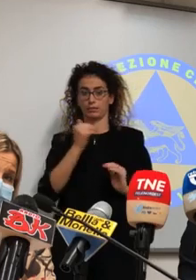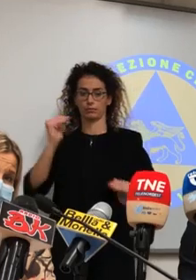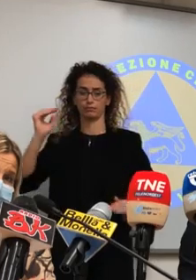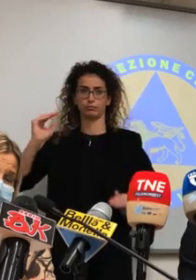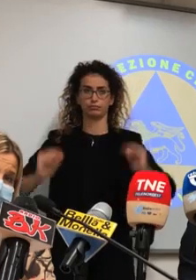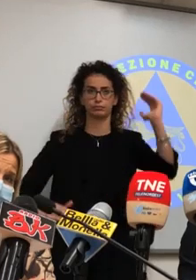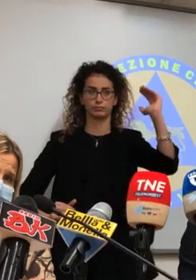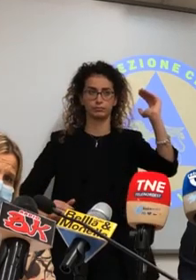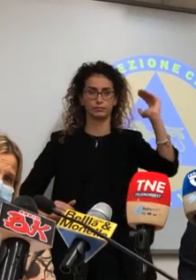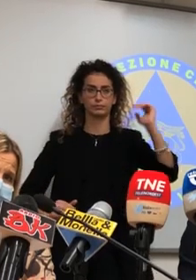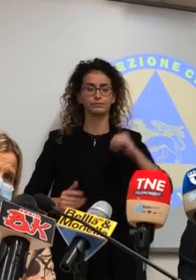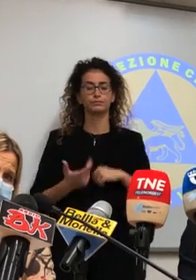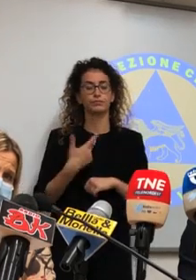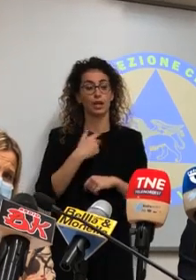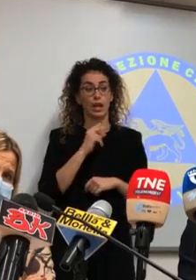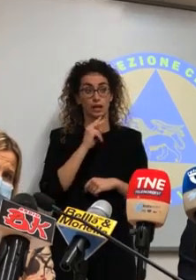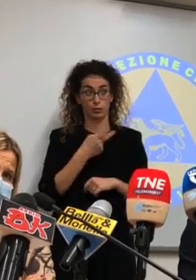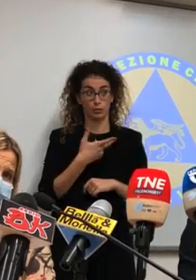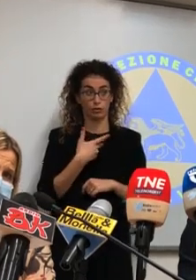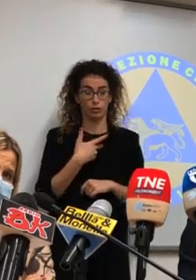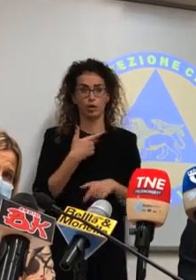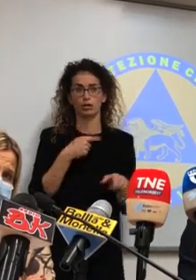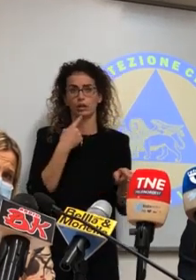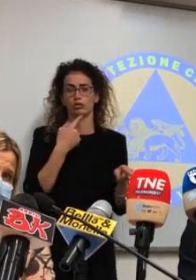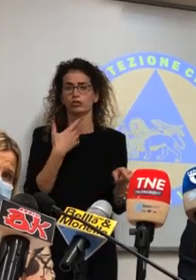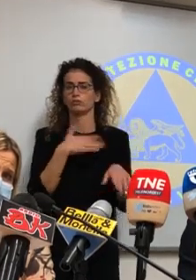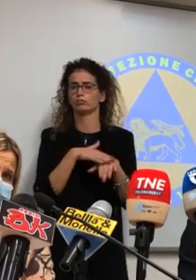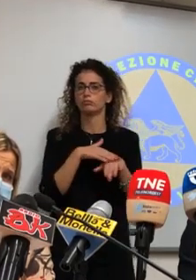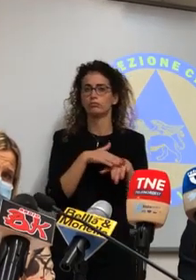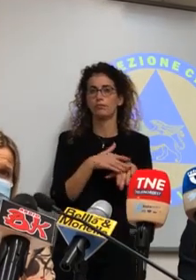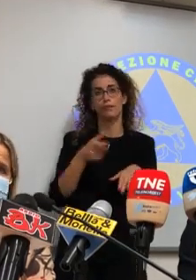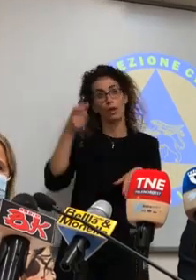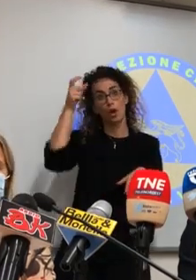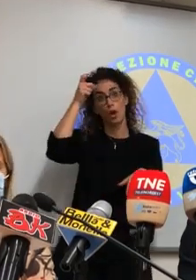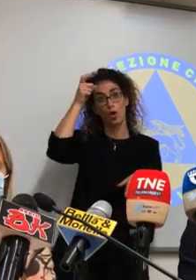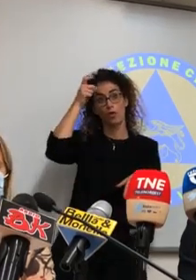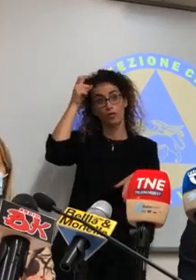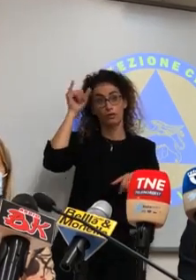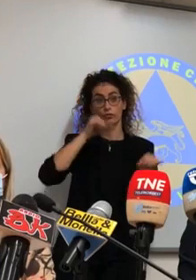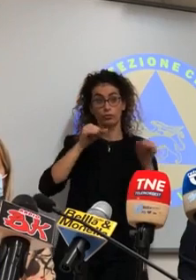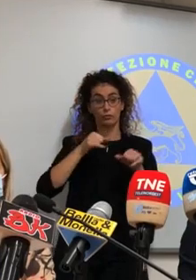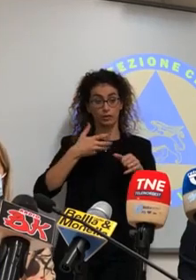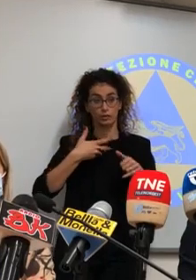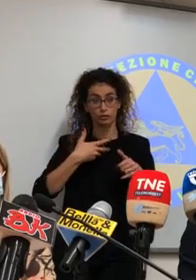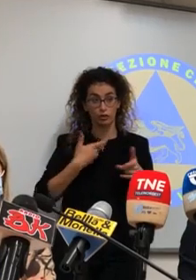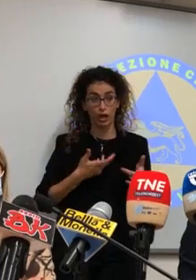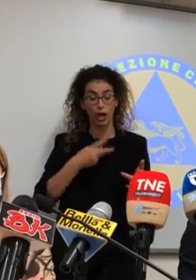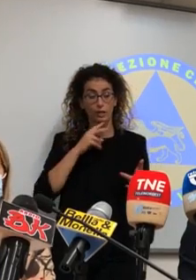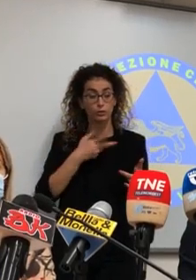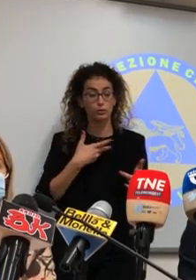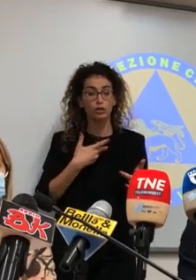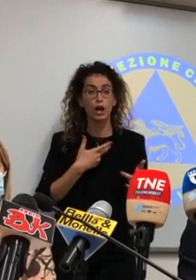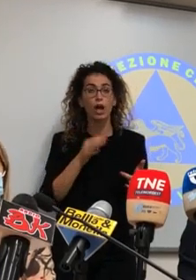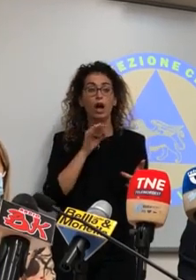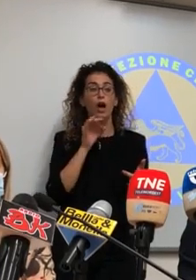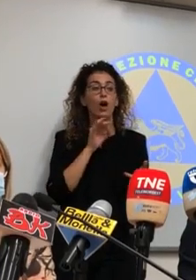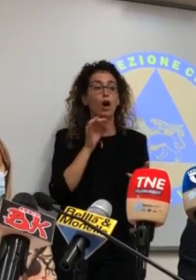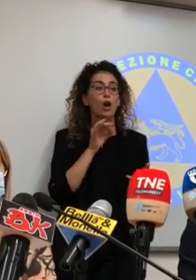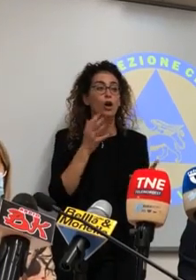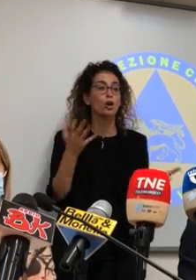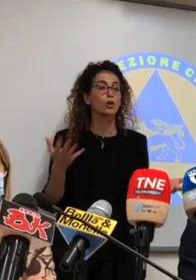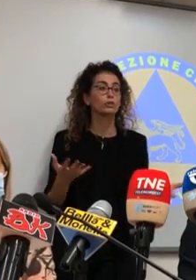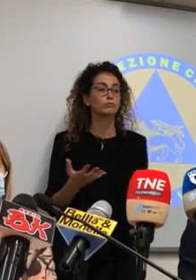C'è stata una risposta, visto che lo dice spesso, da parte del governo di una campagna informativa oppure non ha avuto